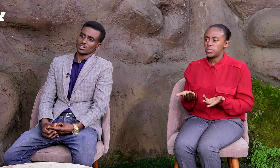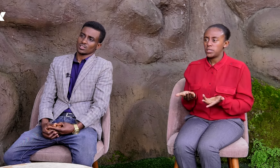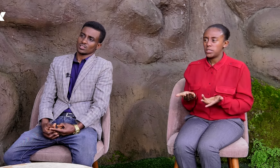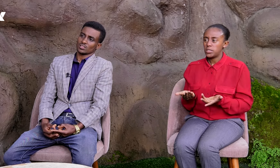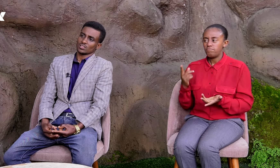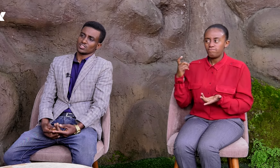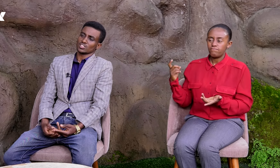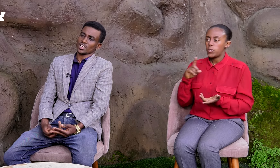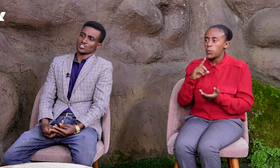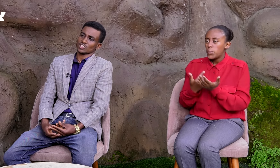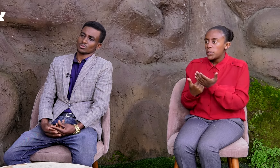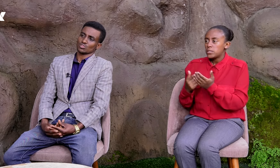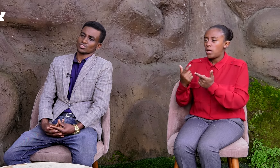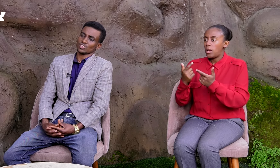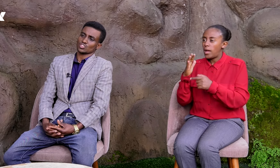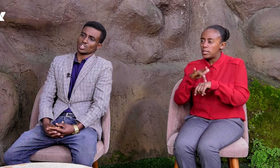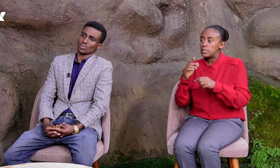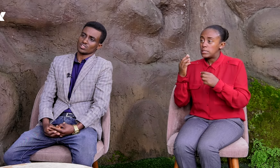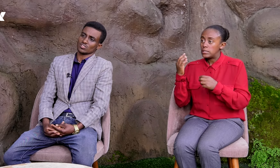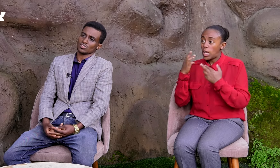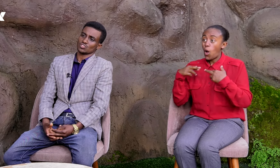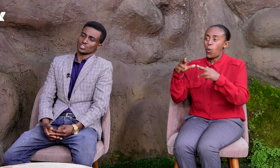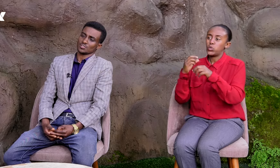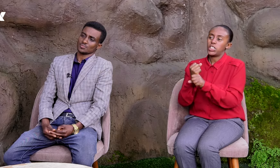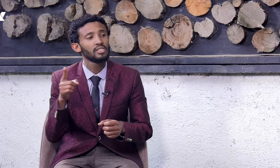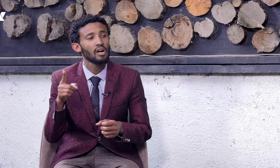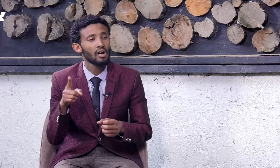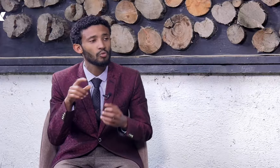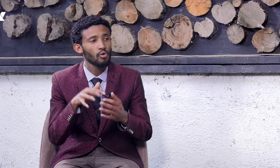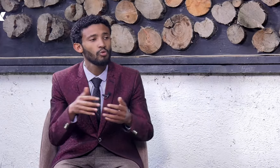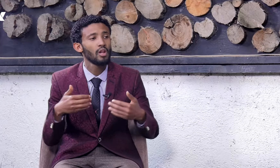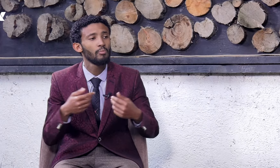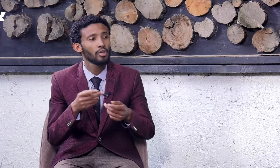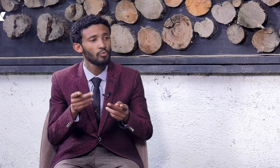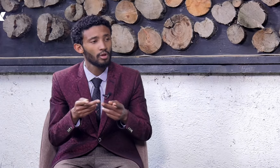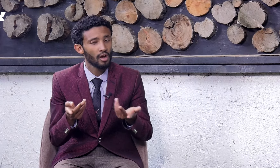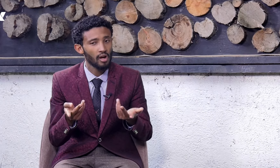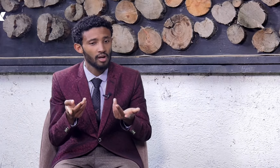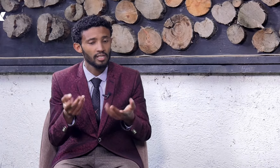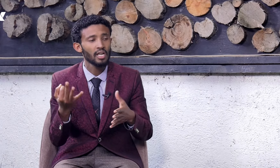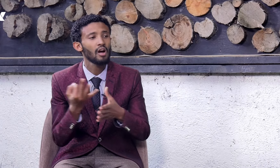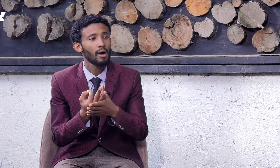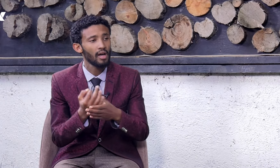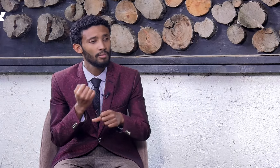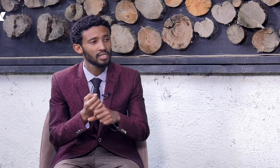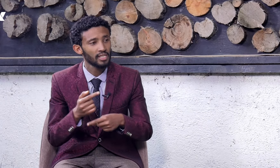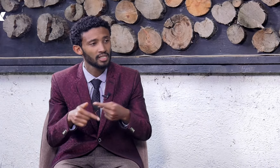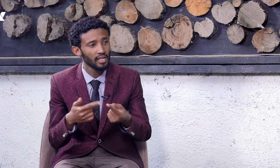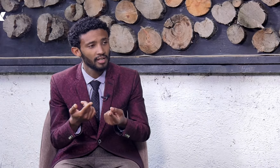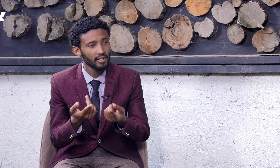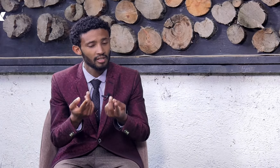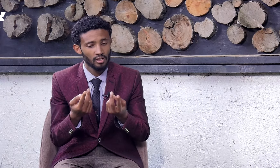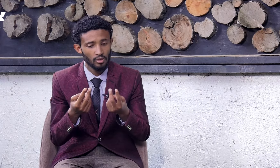ለመናገርና እንዲህ አይነት ዘገባዎችን ሰርቻለሁ። ወደዛ ጦርነት ባለበት ቦታ ዘገባ